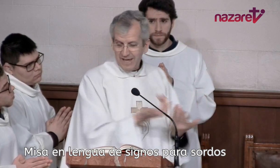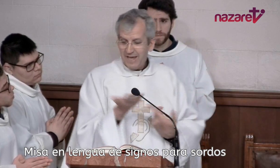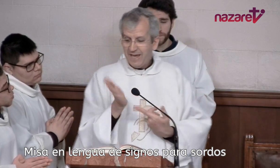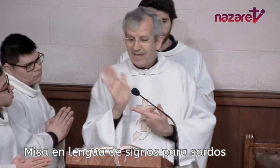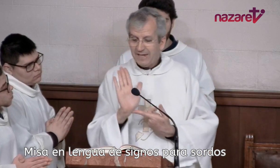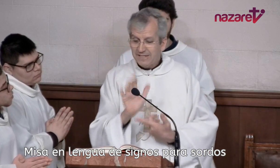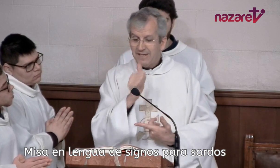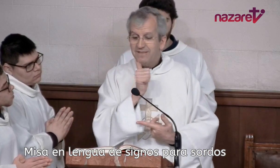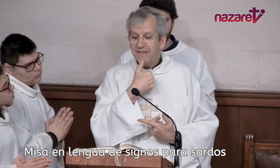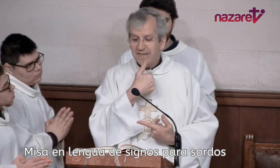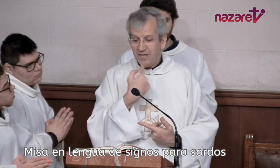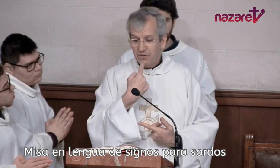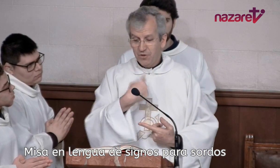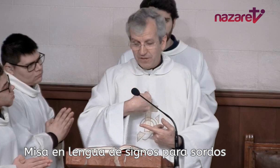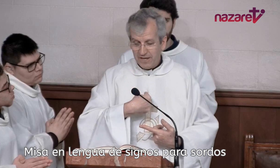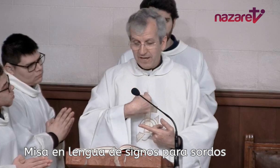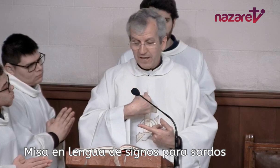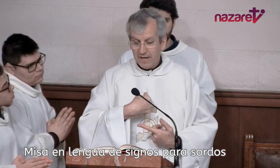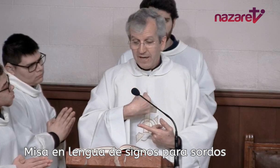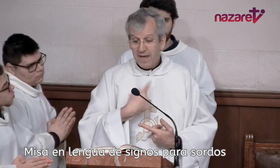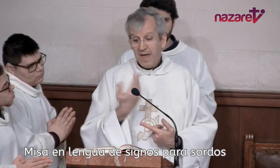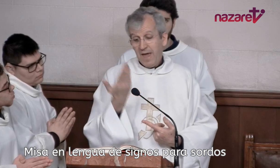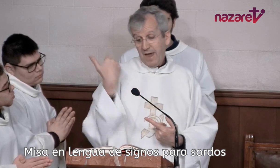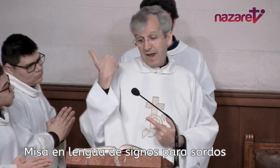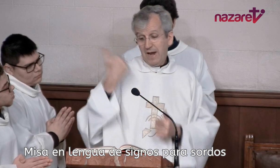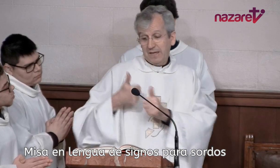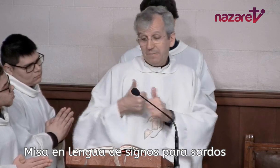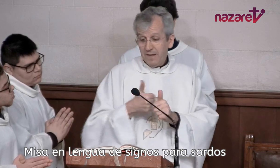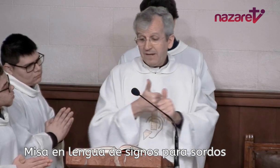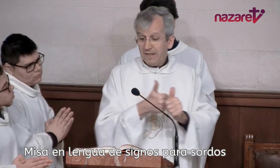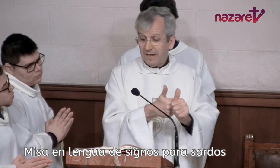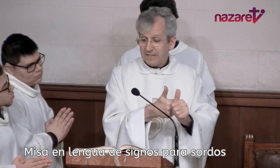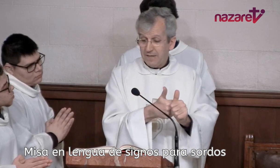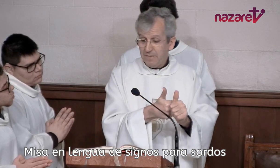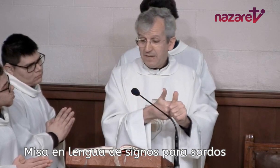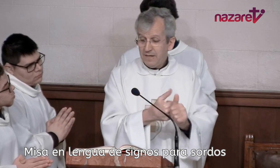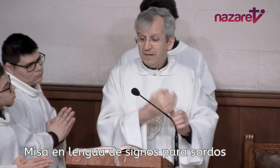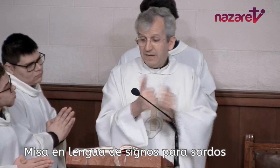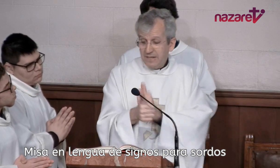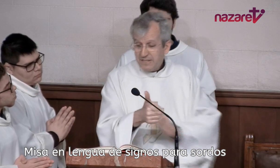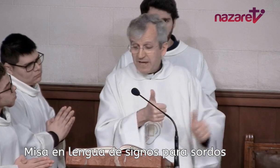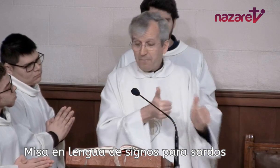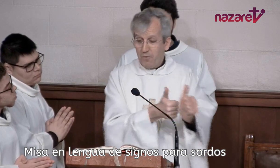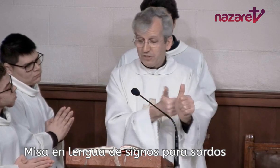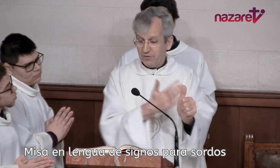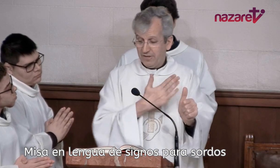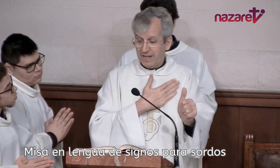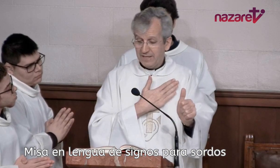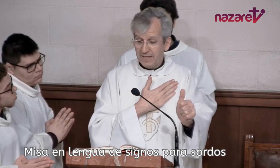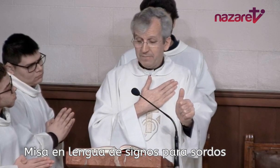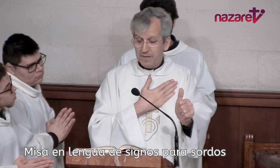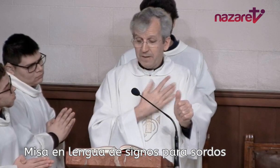es de quien yo dije, el que viene detrás de mí, se ha puesto delante de mí,